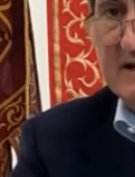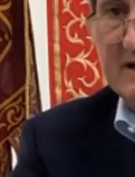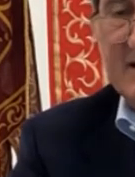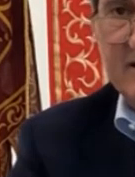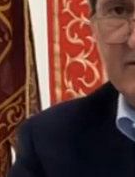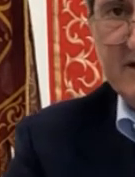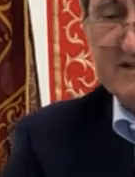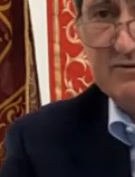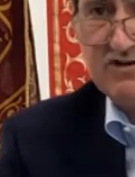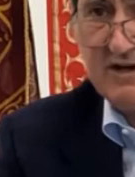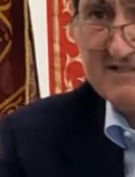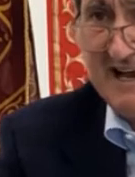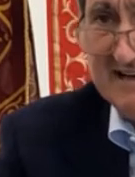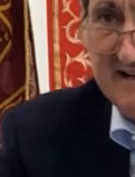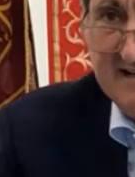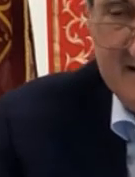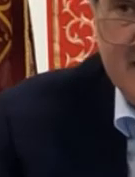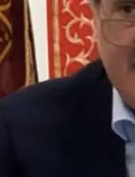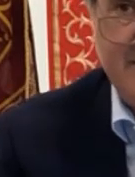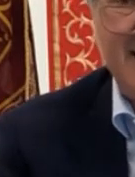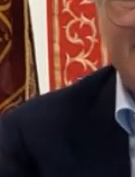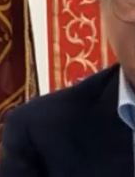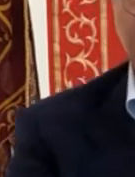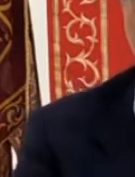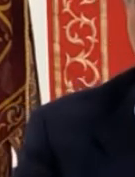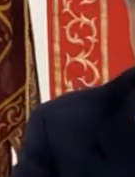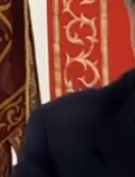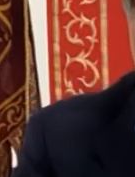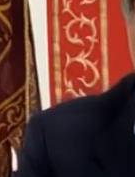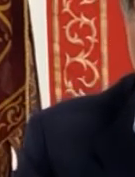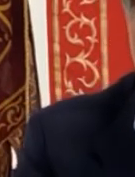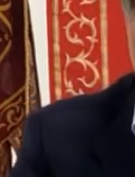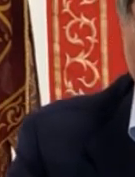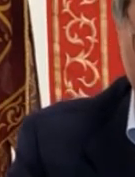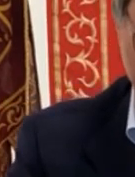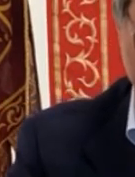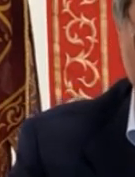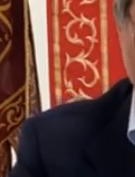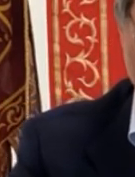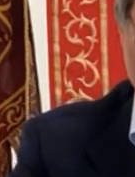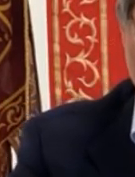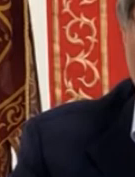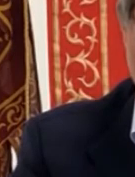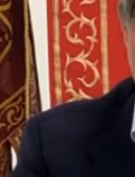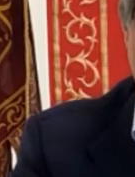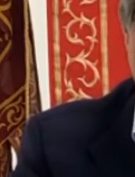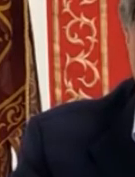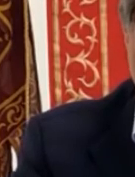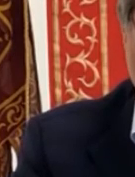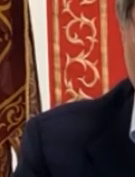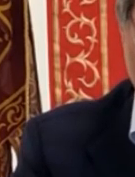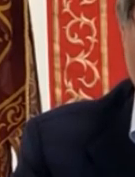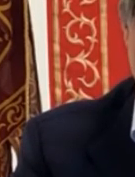possibile non essendo in zona gialla in veneto abbiamo le scuole aperte fino alle scuole medie